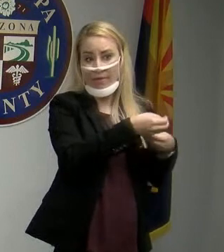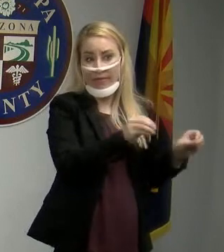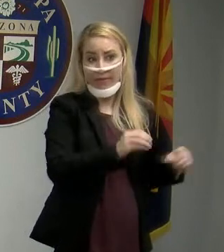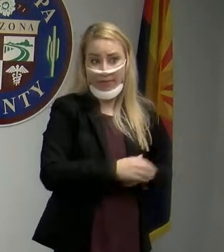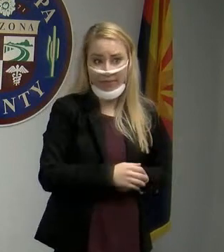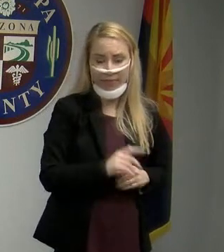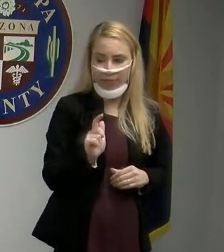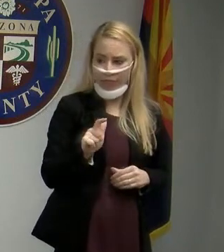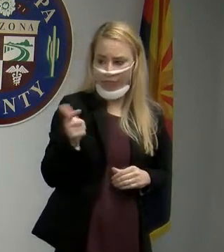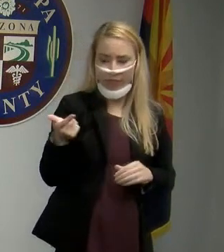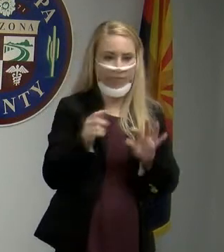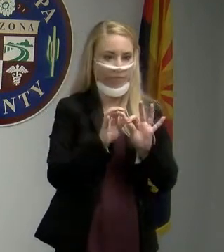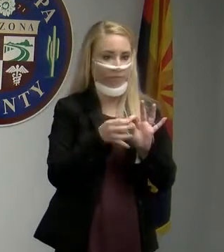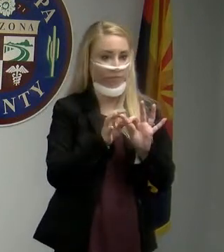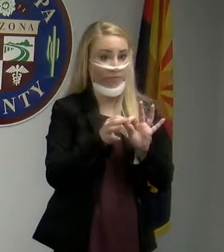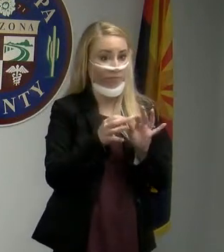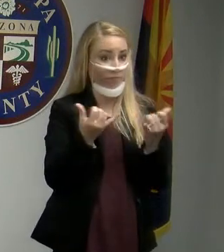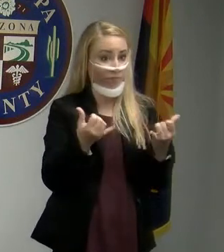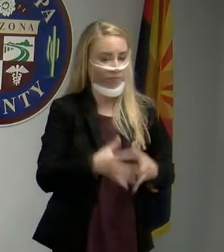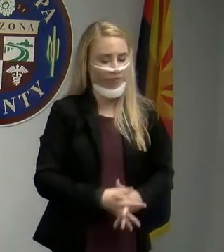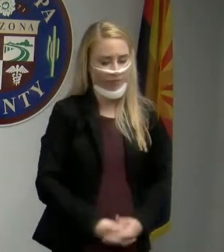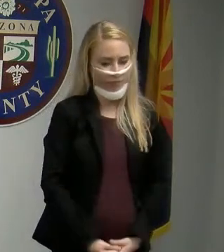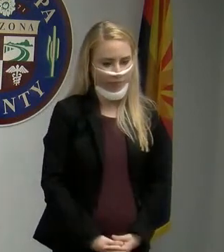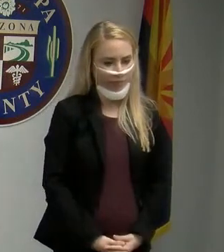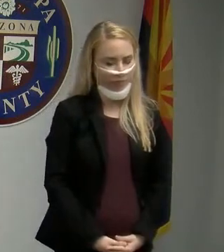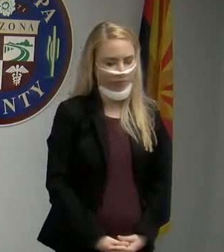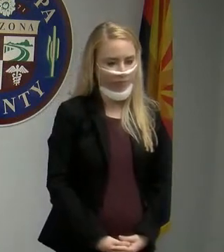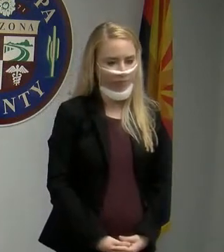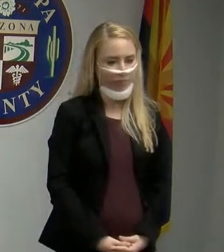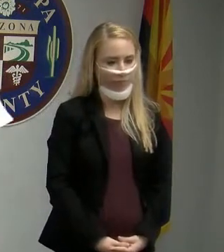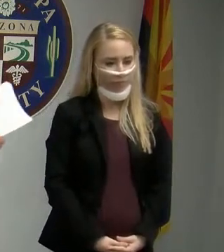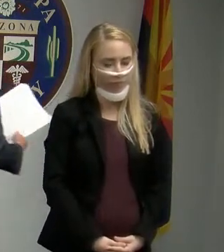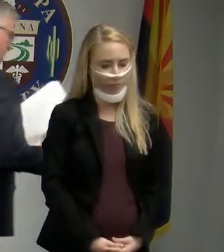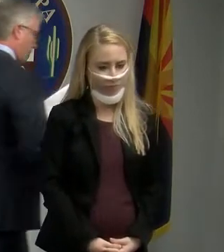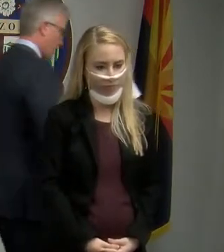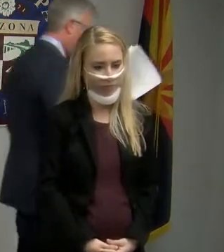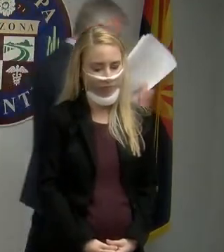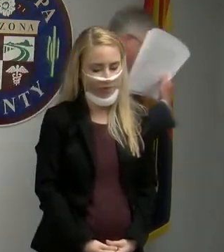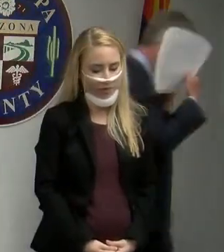I'll let Joanna translate that really quickly.